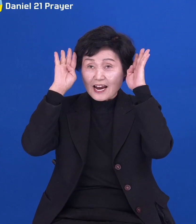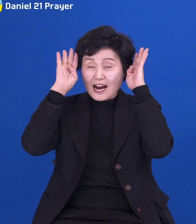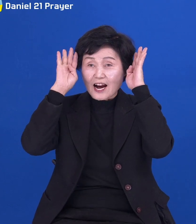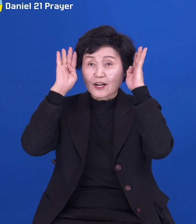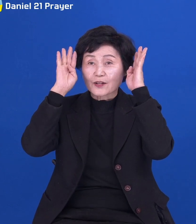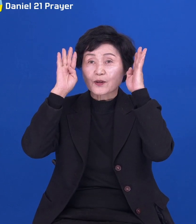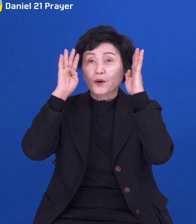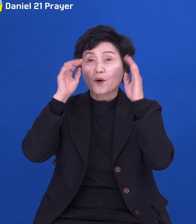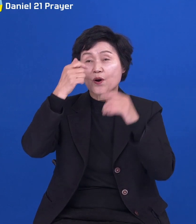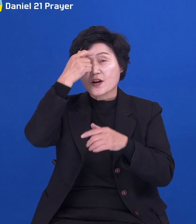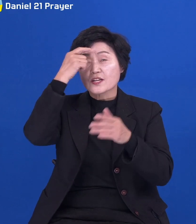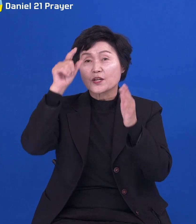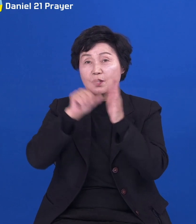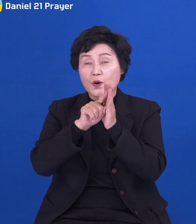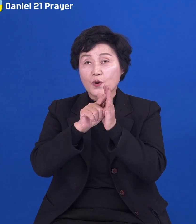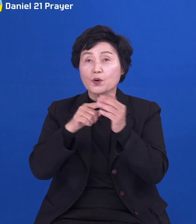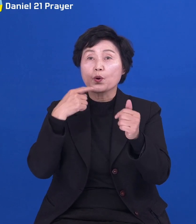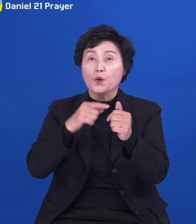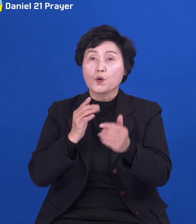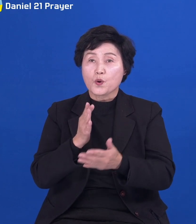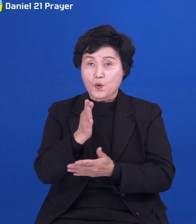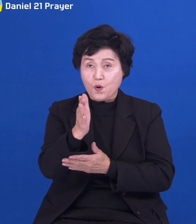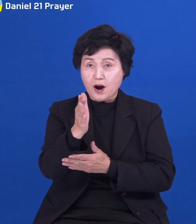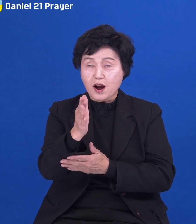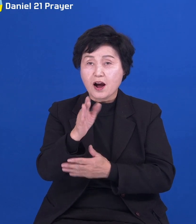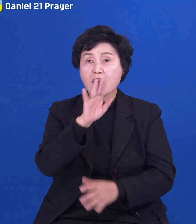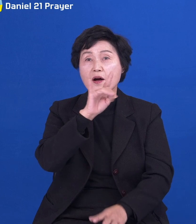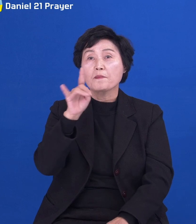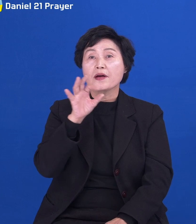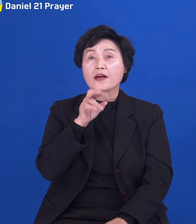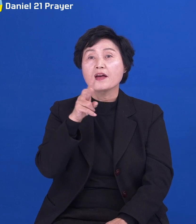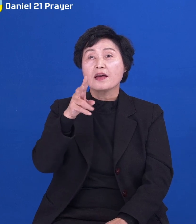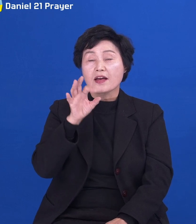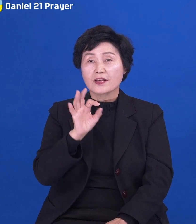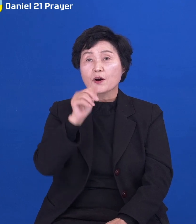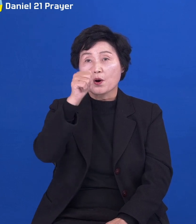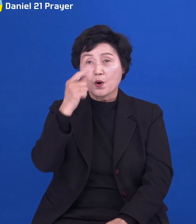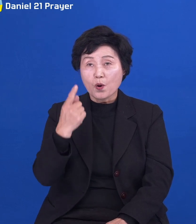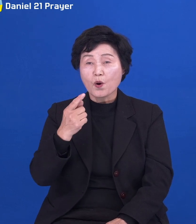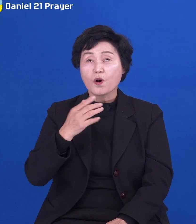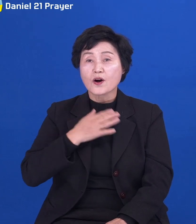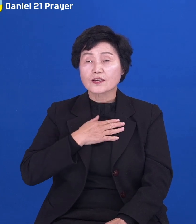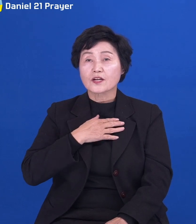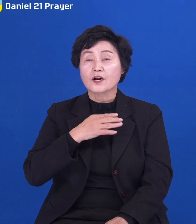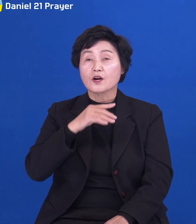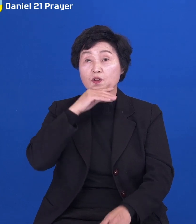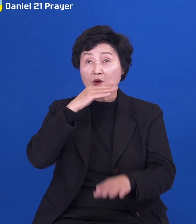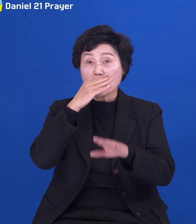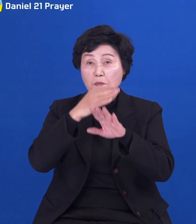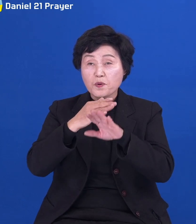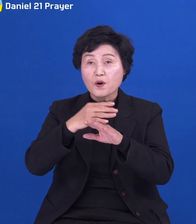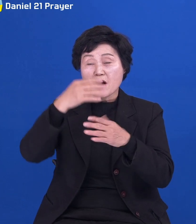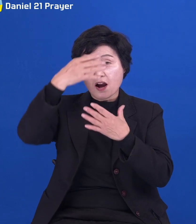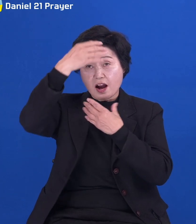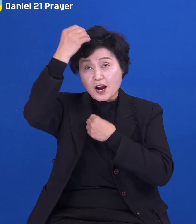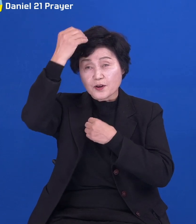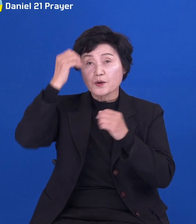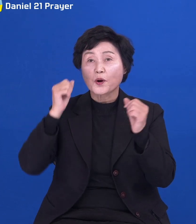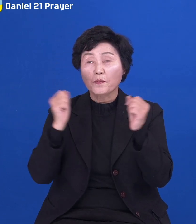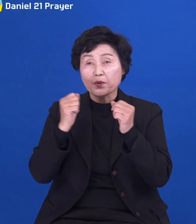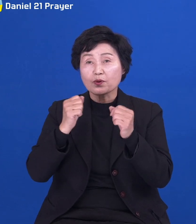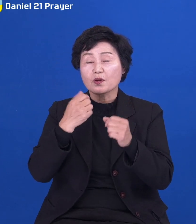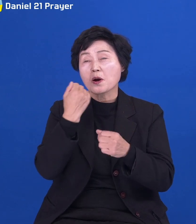합니다. 저는 북한 함경북도 어랑군 어대진이라고 하는 바닷가 지역에서